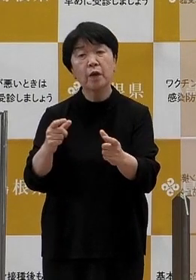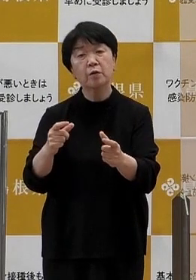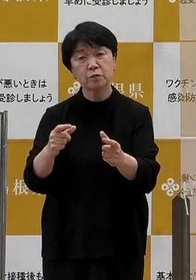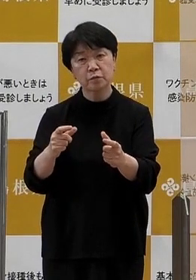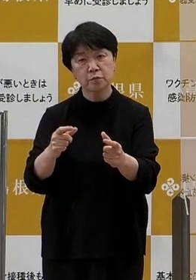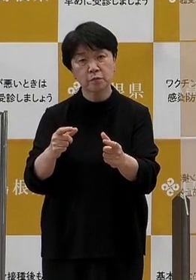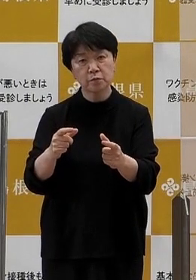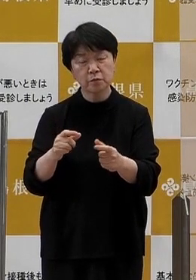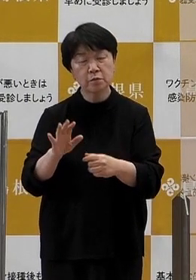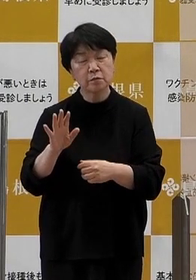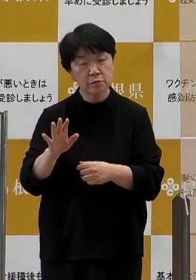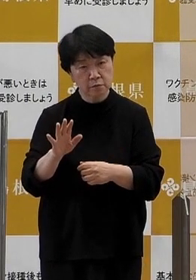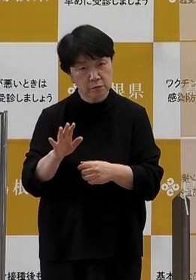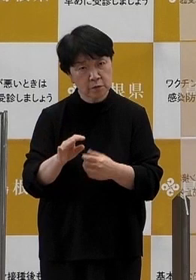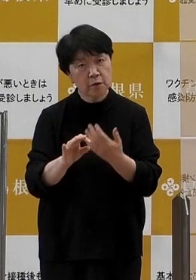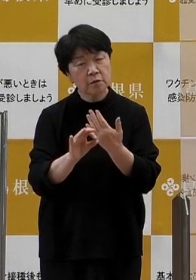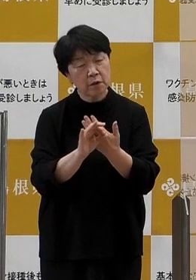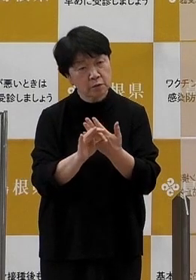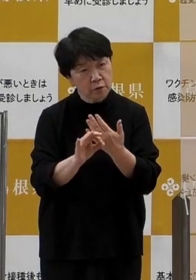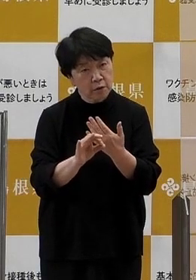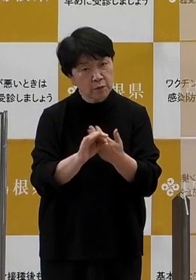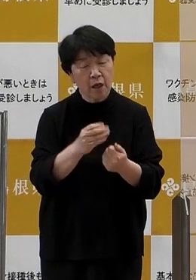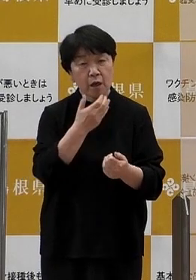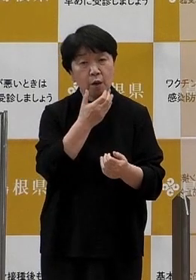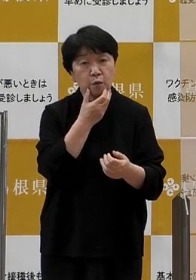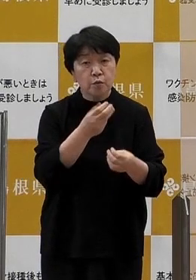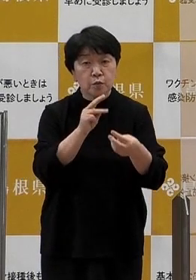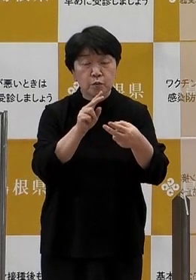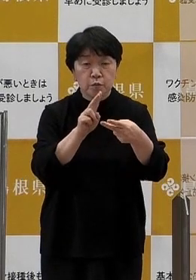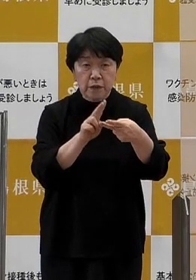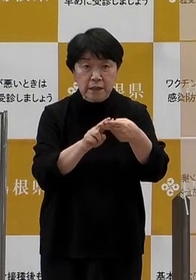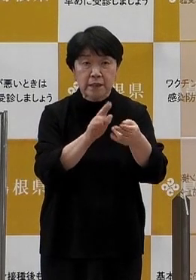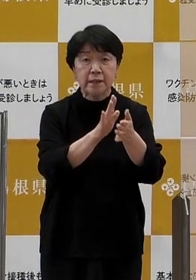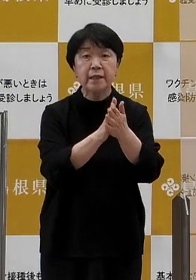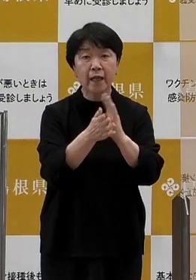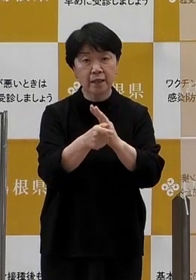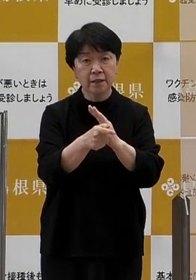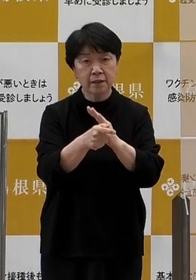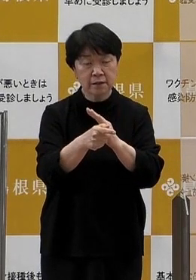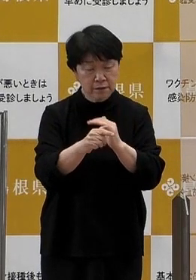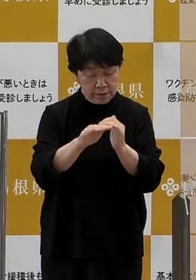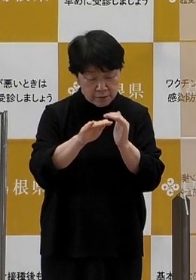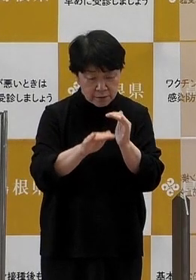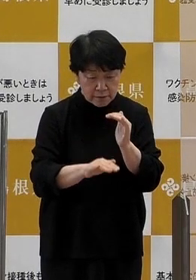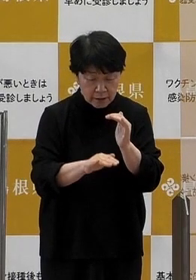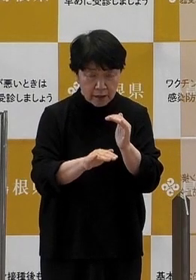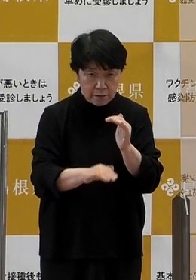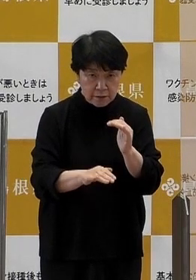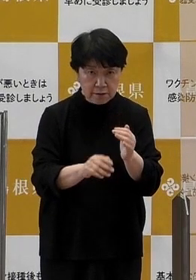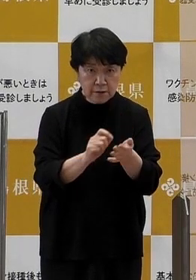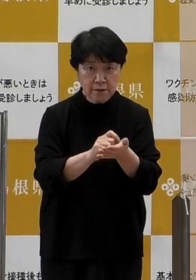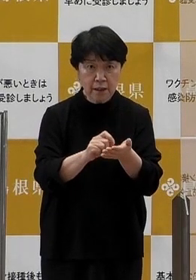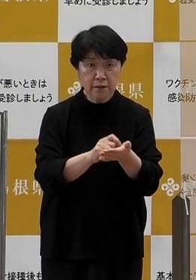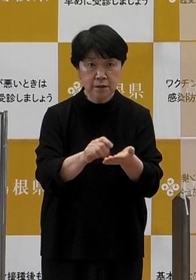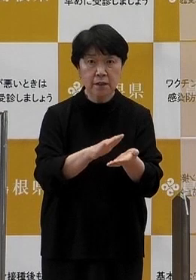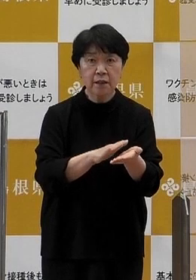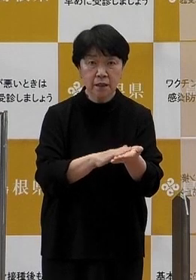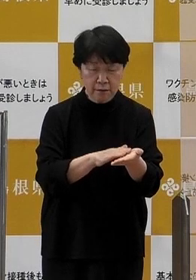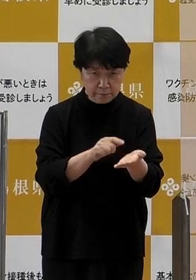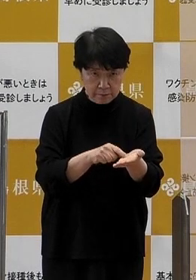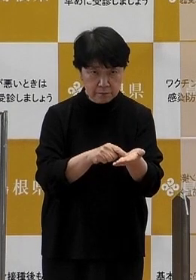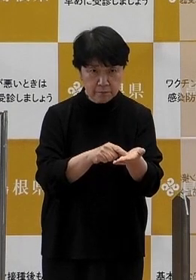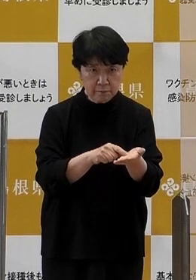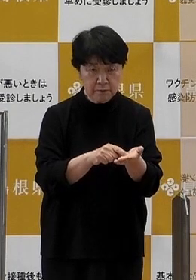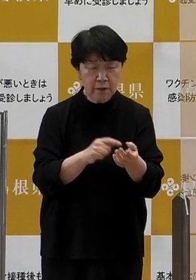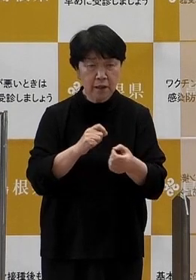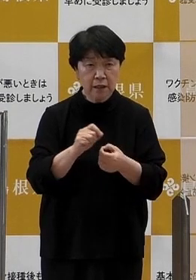まあ、厳密に言うと、例えば、福井県ですね、福井県が下の方に、あるかもしれません。感染